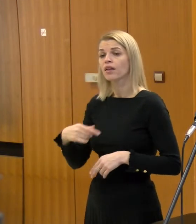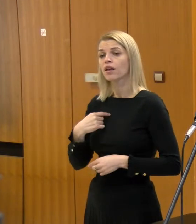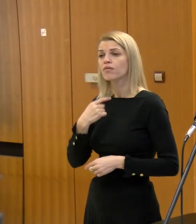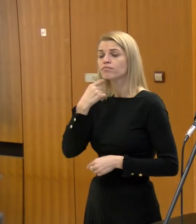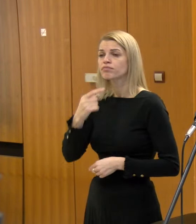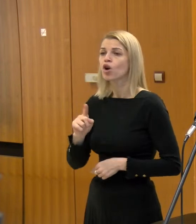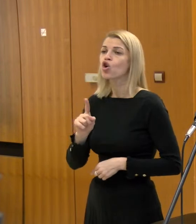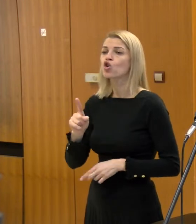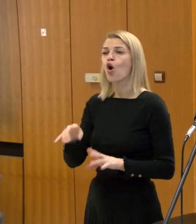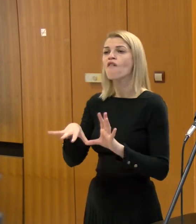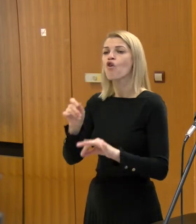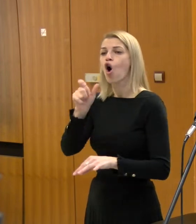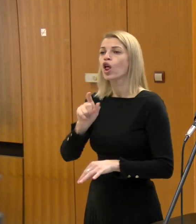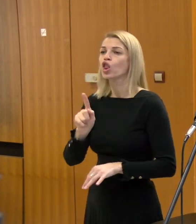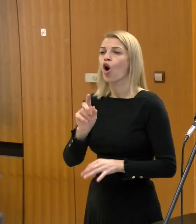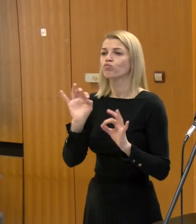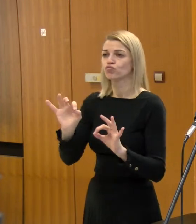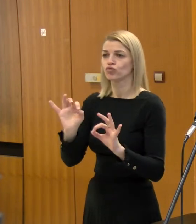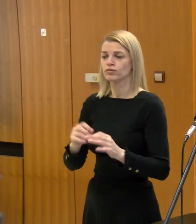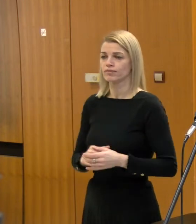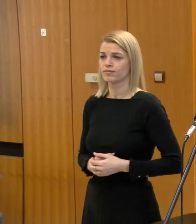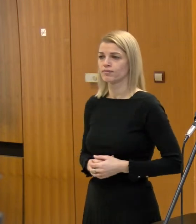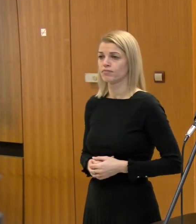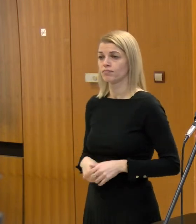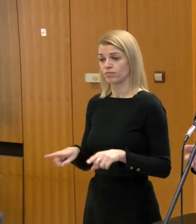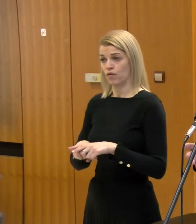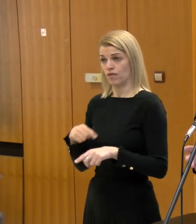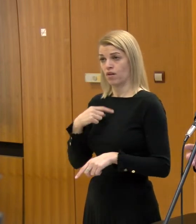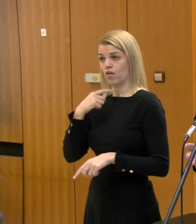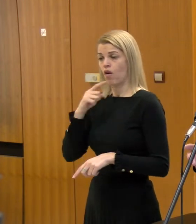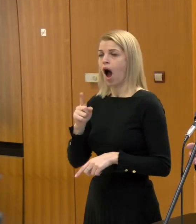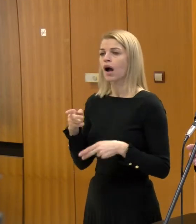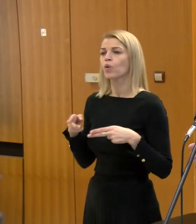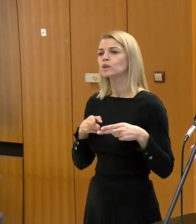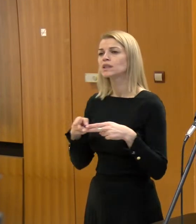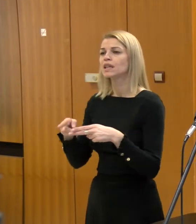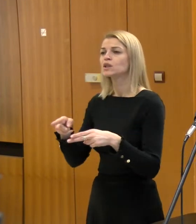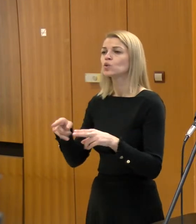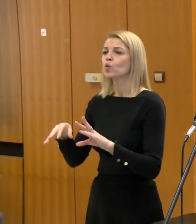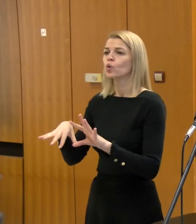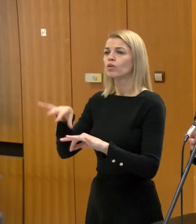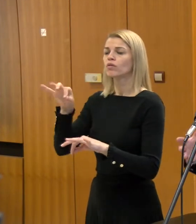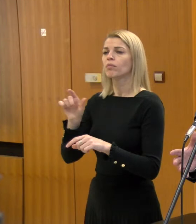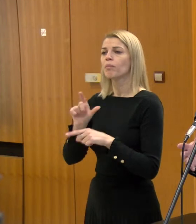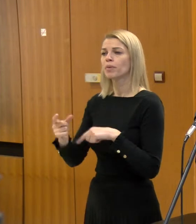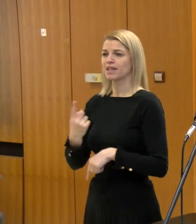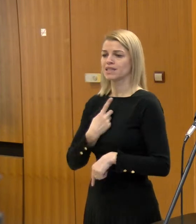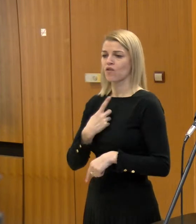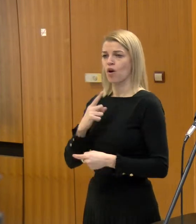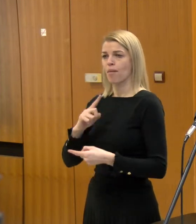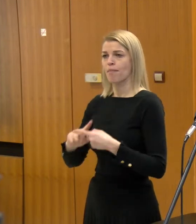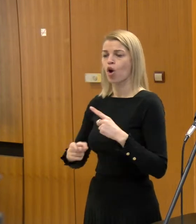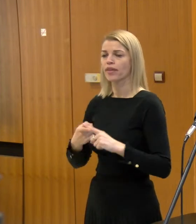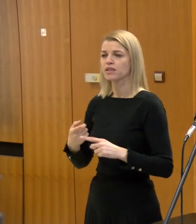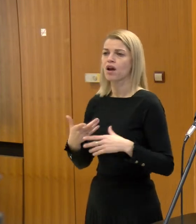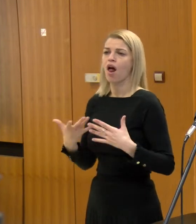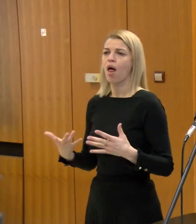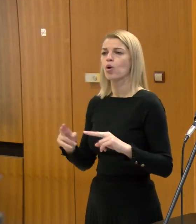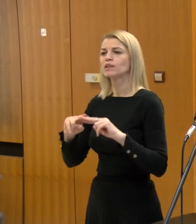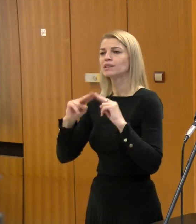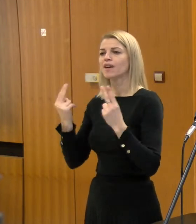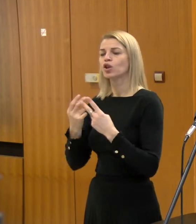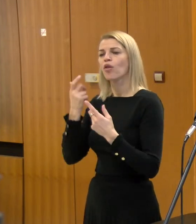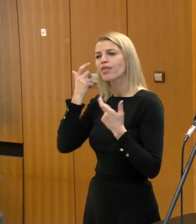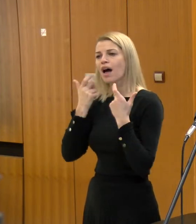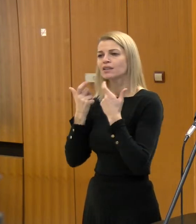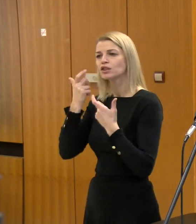hovoriť, koho voliť? Máme im hovoriť o tom, akú cestu si majú voliť pre svoje politické alebo